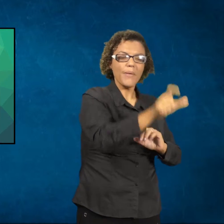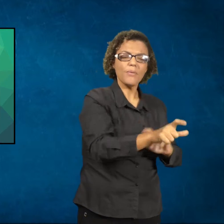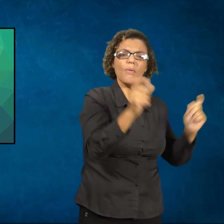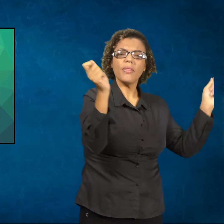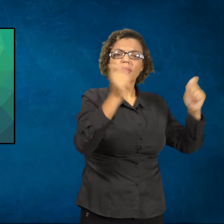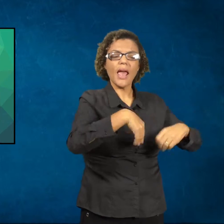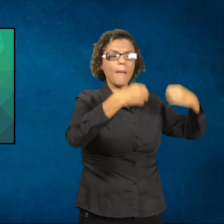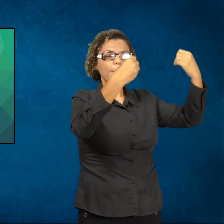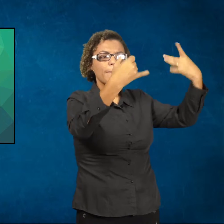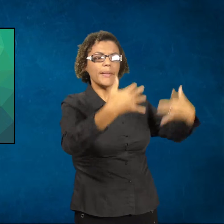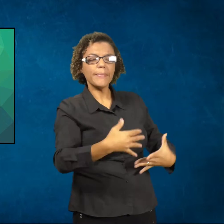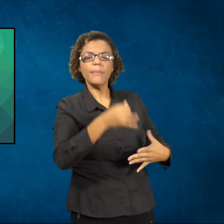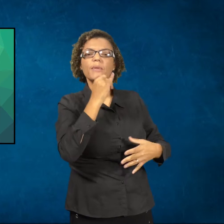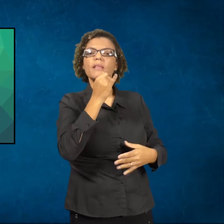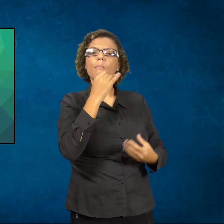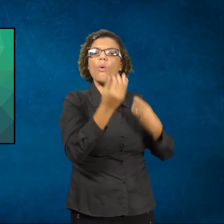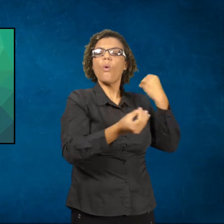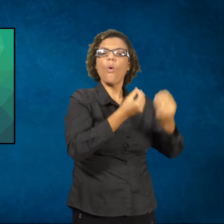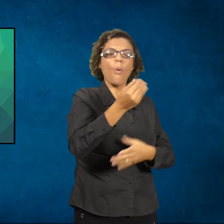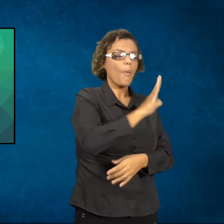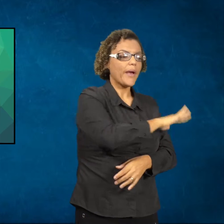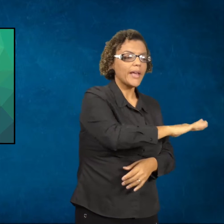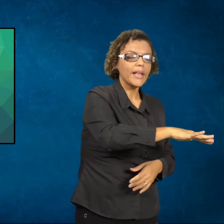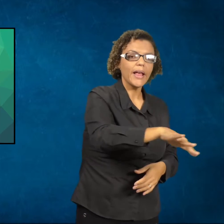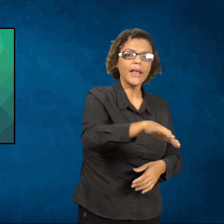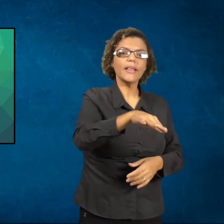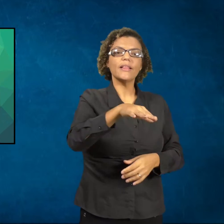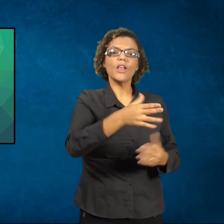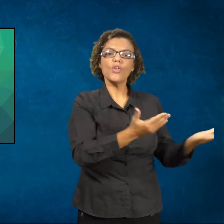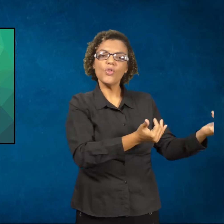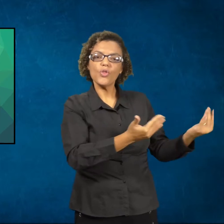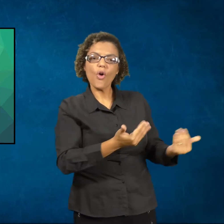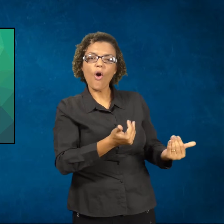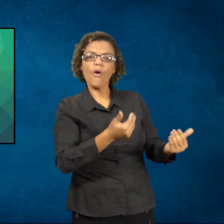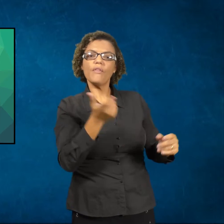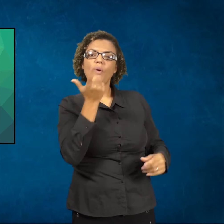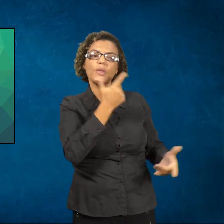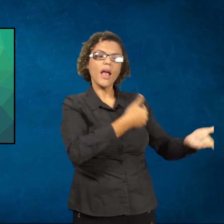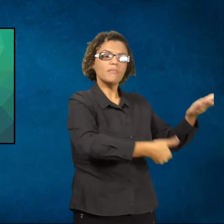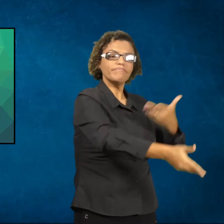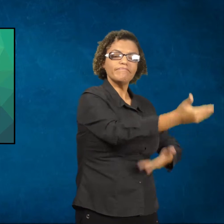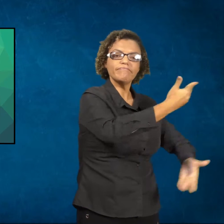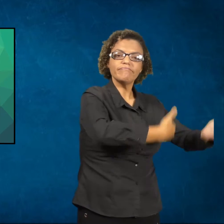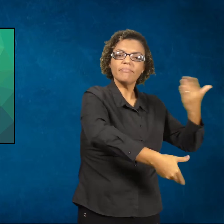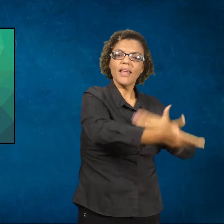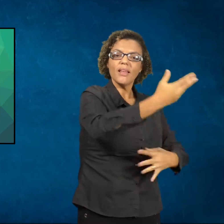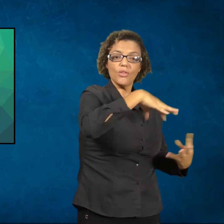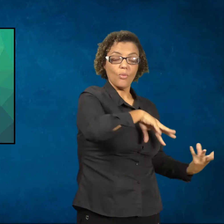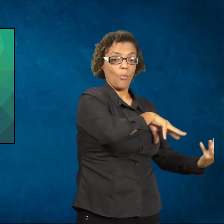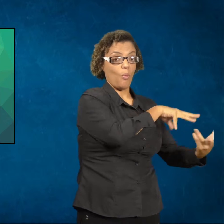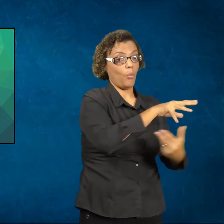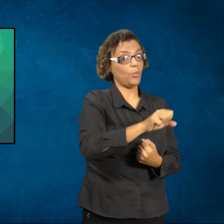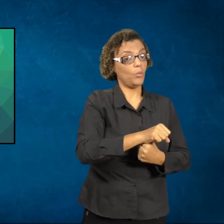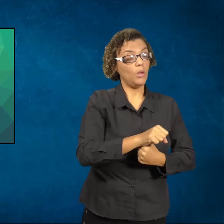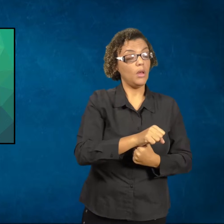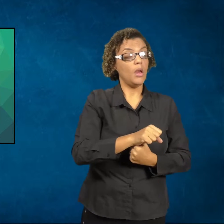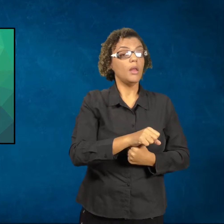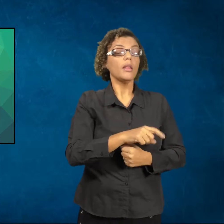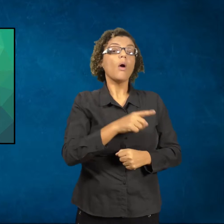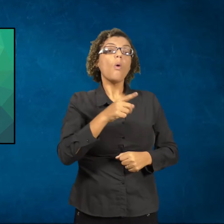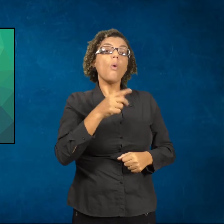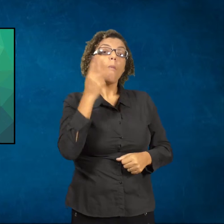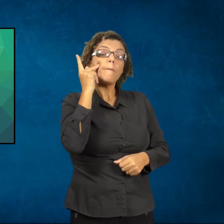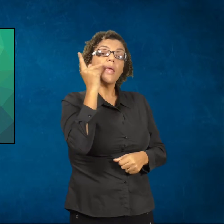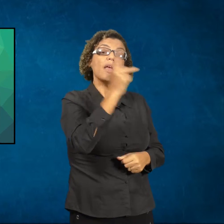crianças, adolescentes, jovens interagiam com o mundo. É importante notar que o Piaget estava querendo saber